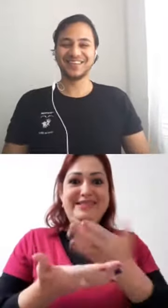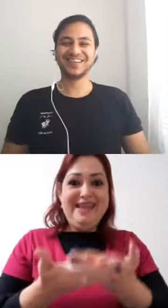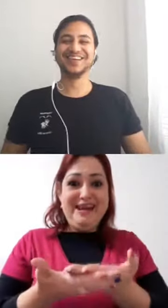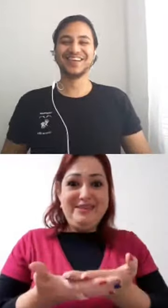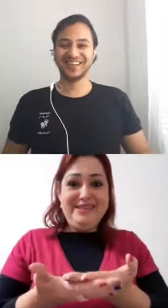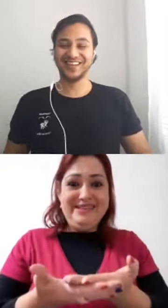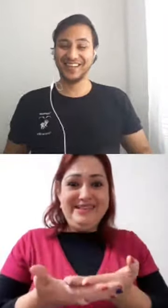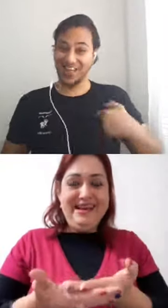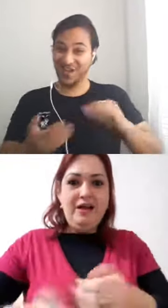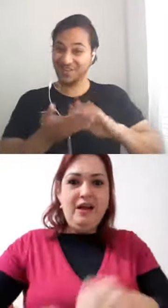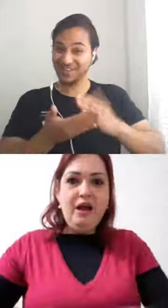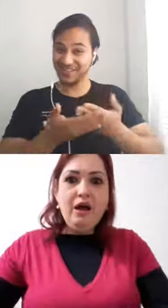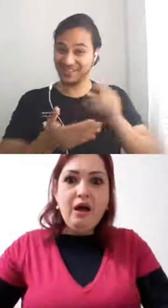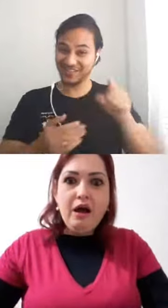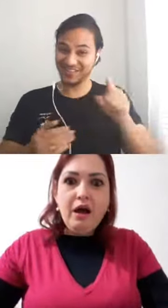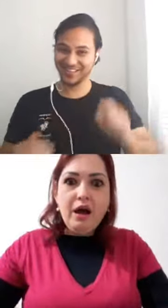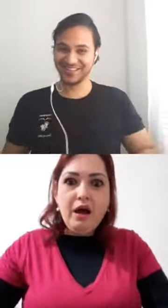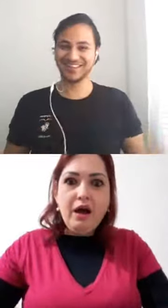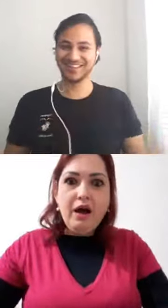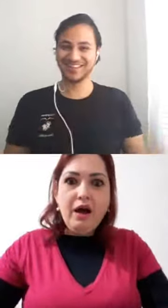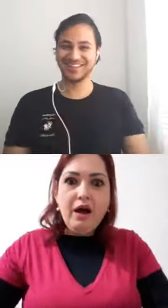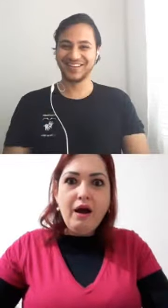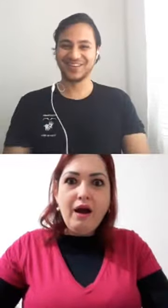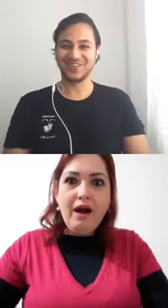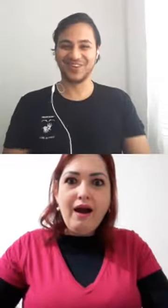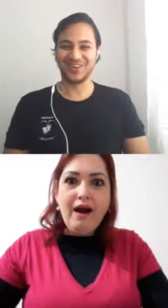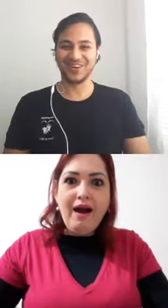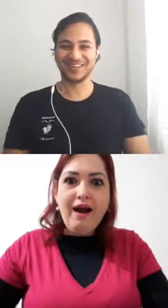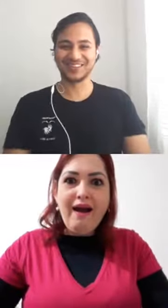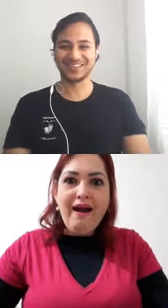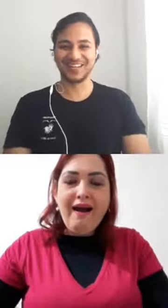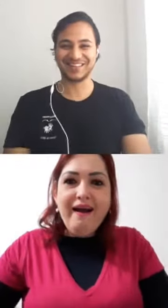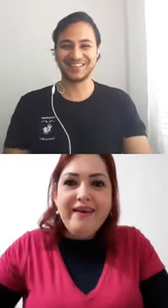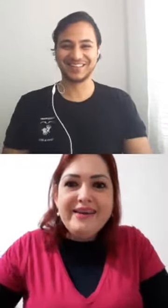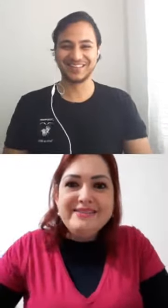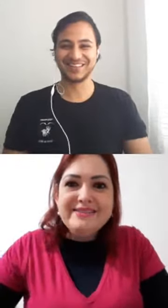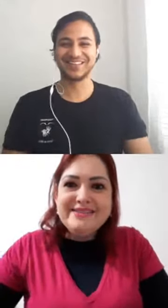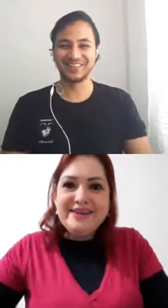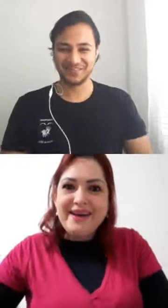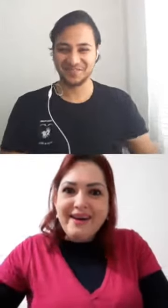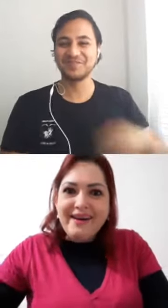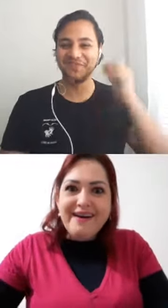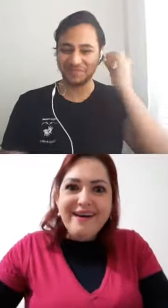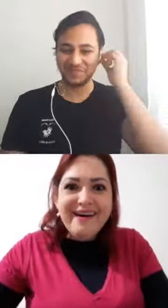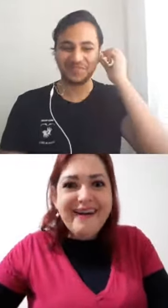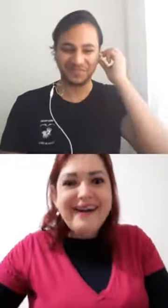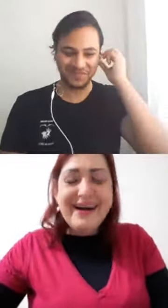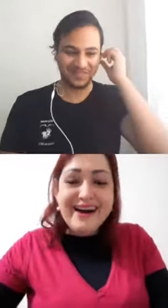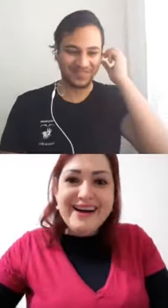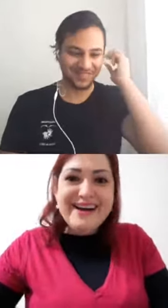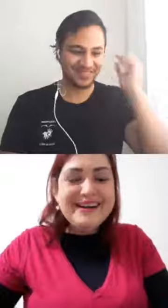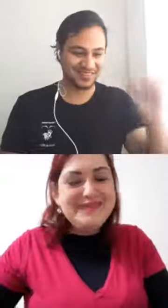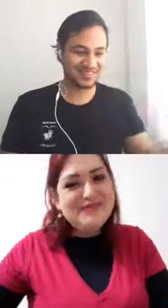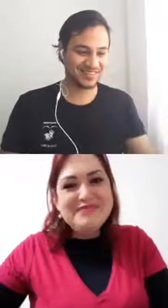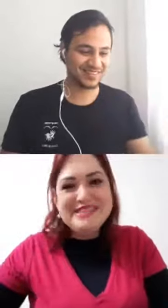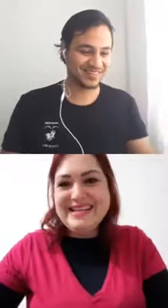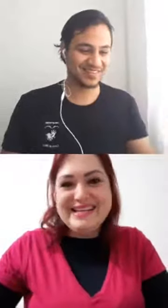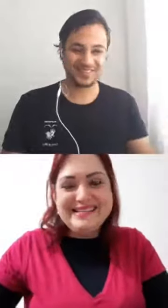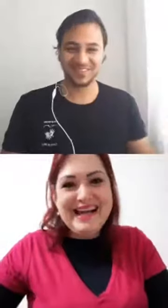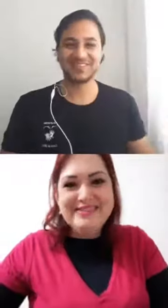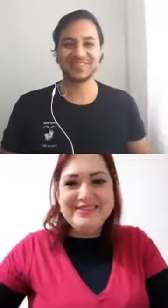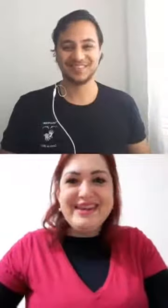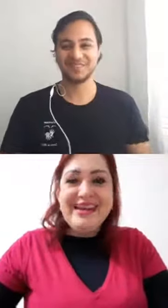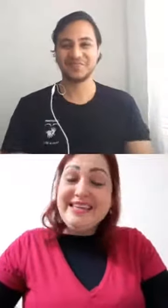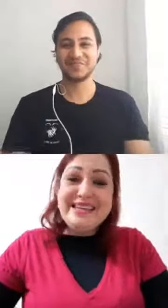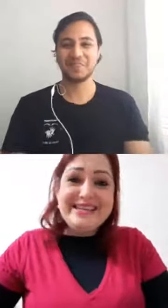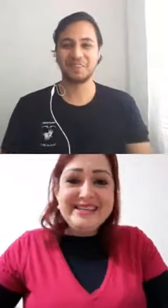sua intérprete, né? Ficou assustado. E ele disse assim, aham, Foi muito